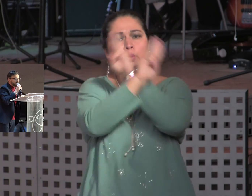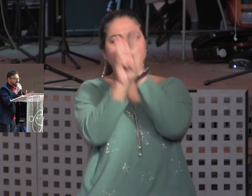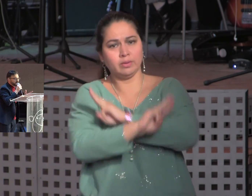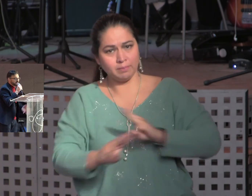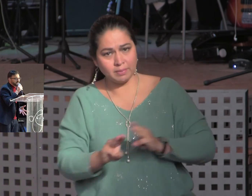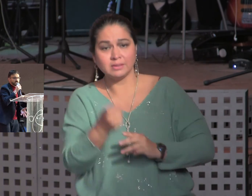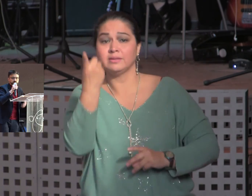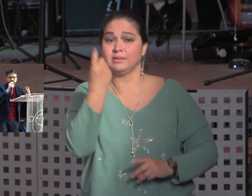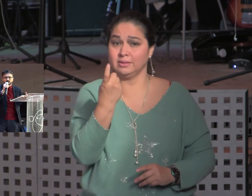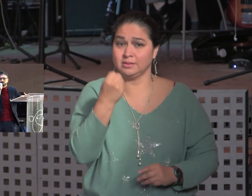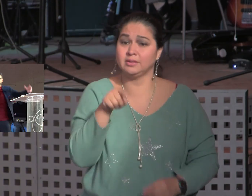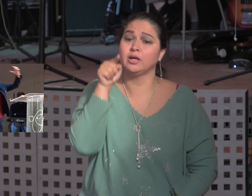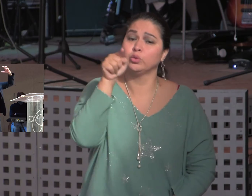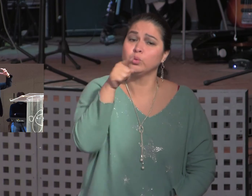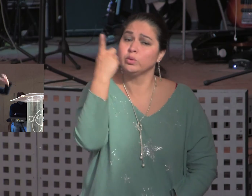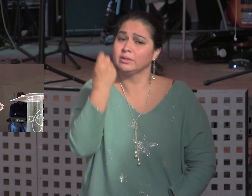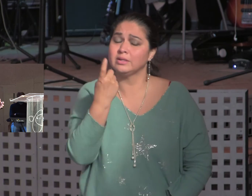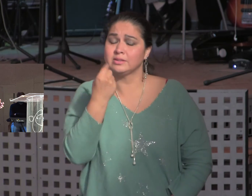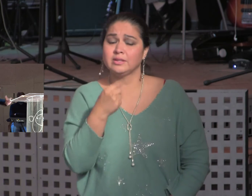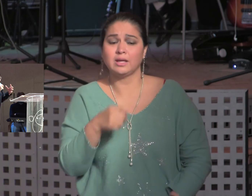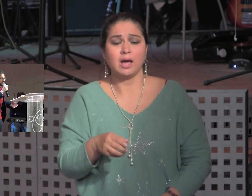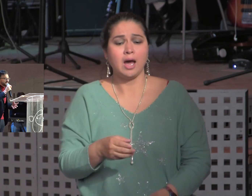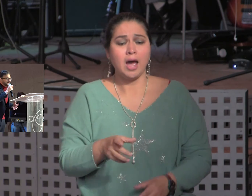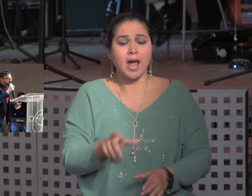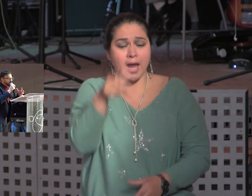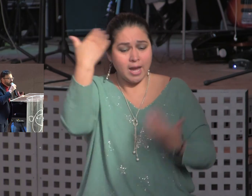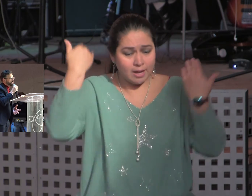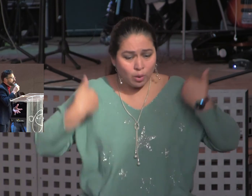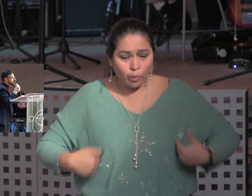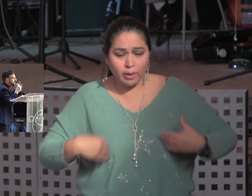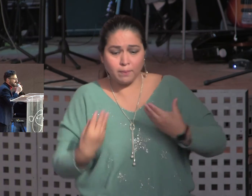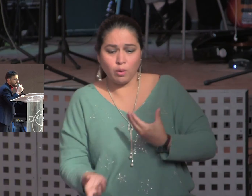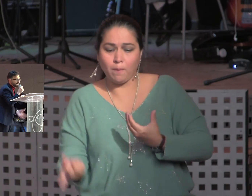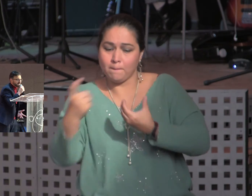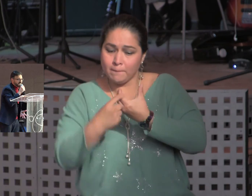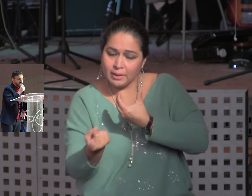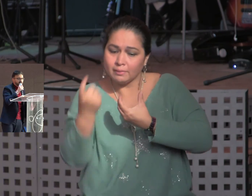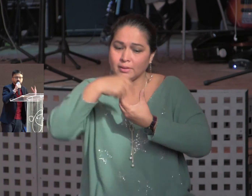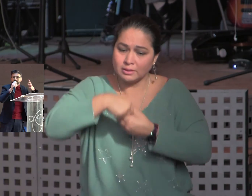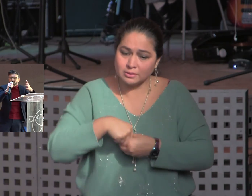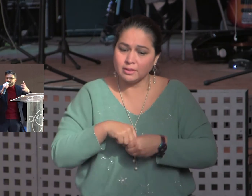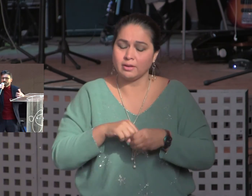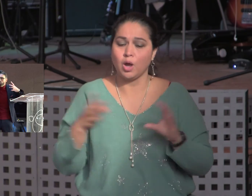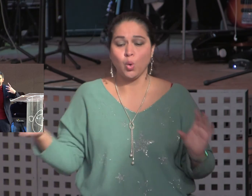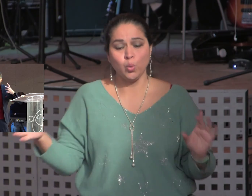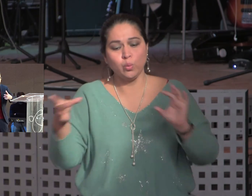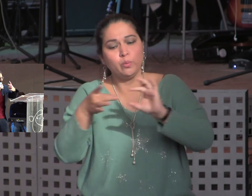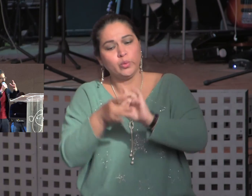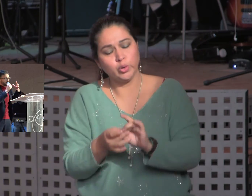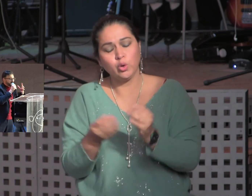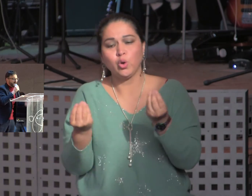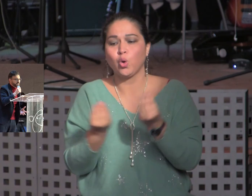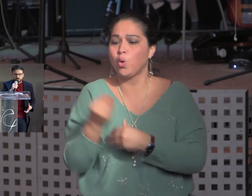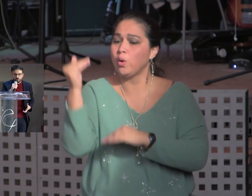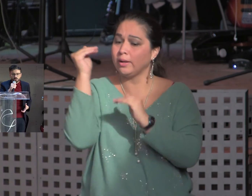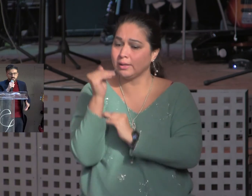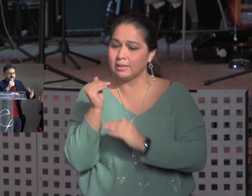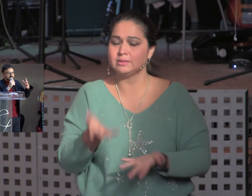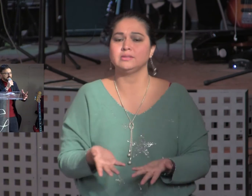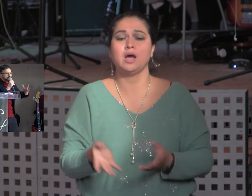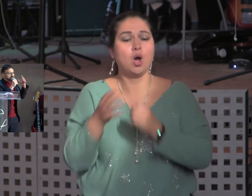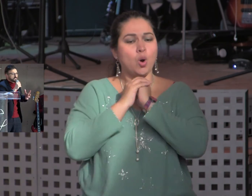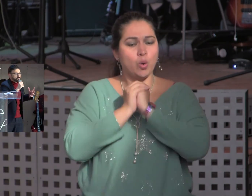definitiva, necesitas permanecer en el cuerpo, tener comunión con la iglesia, tener tu oración a